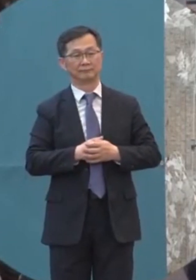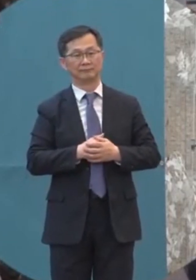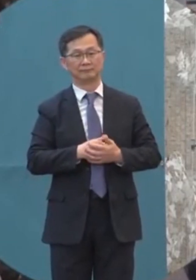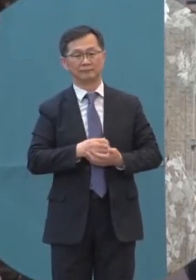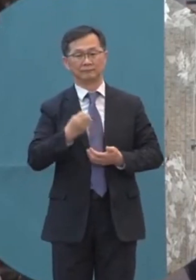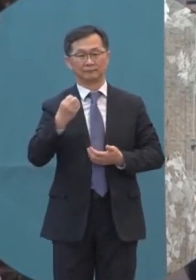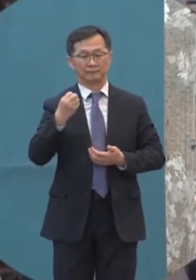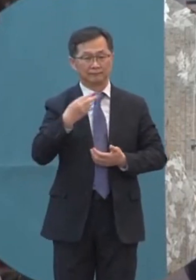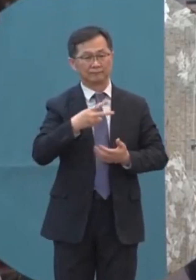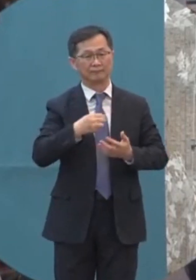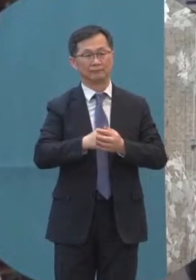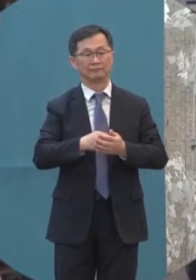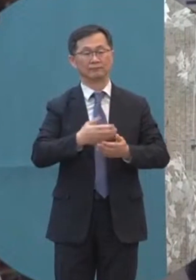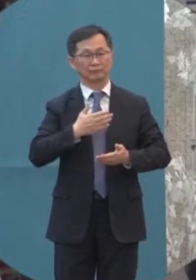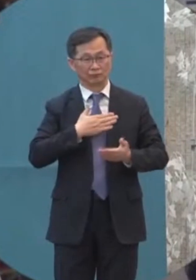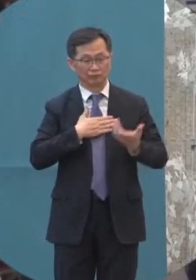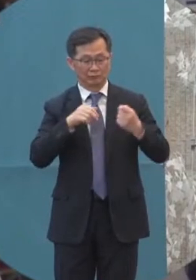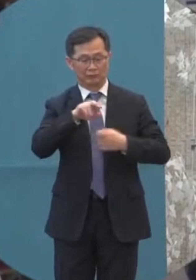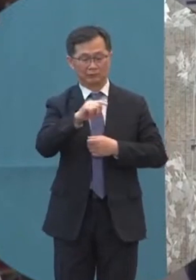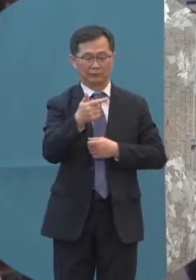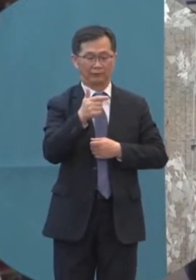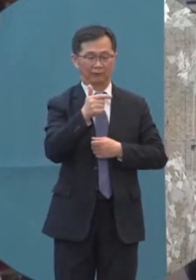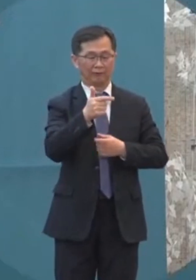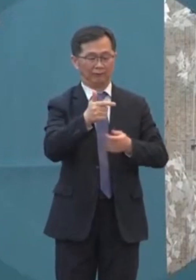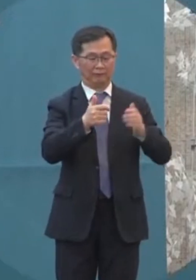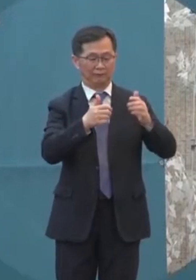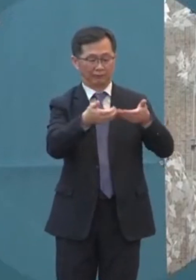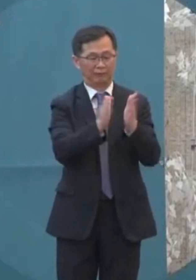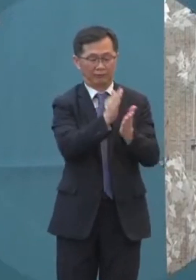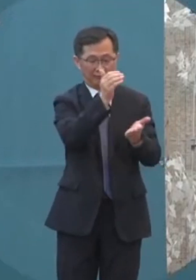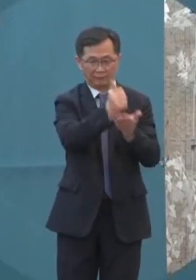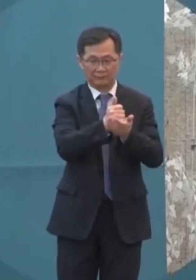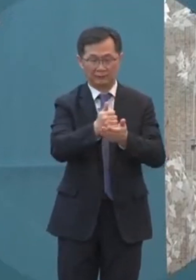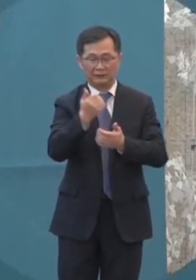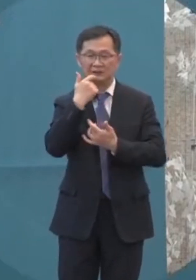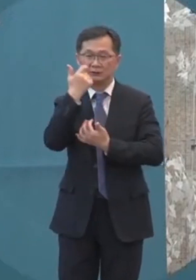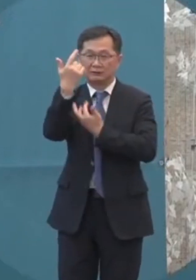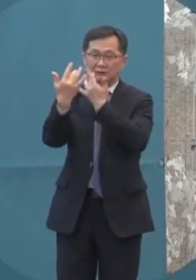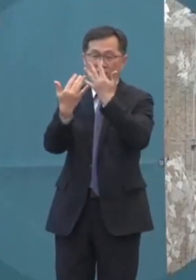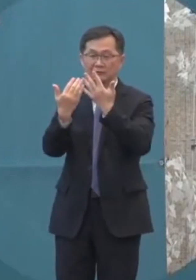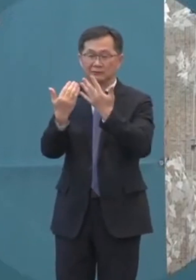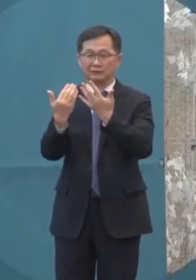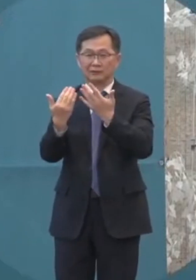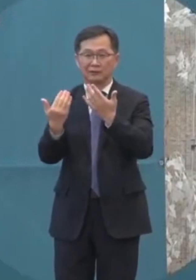아까 저와 전병헌 대표와 함께라면 지옥까지 가겠다 그랬는데